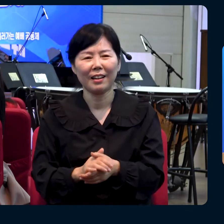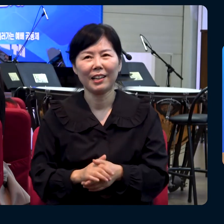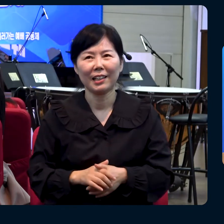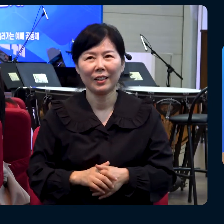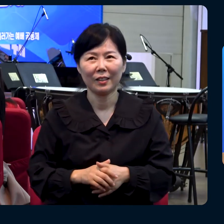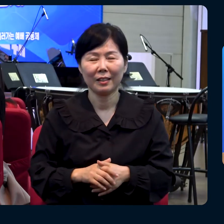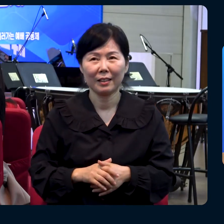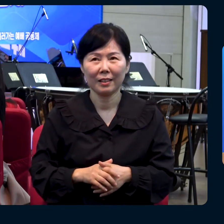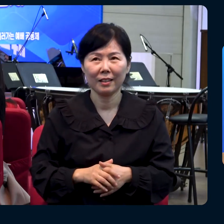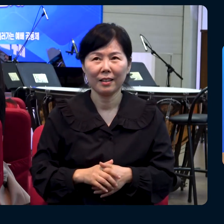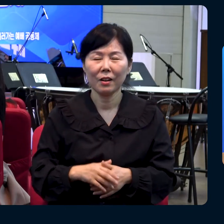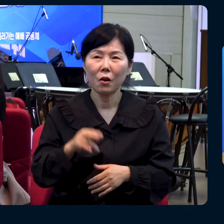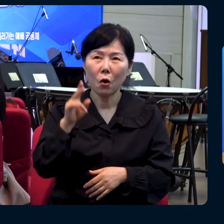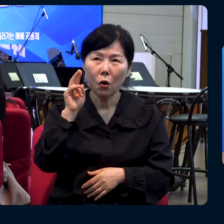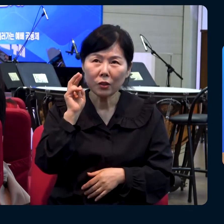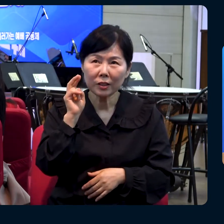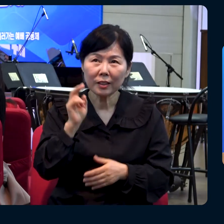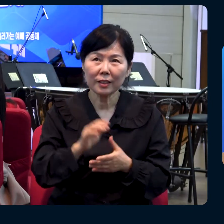혹시